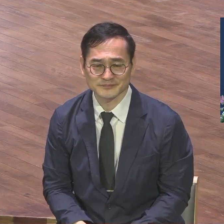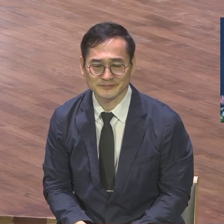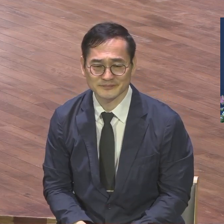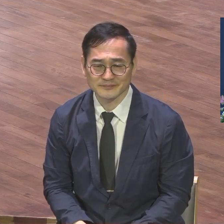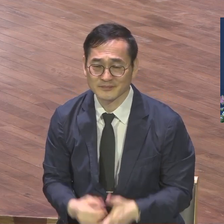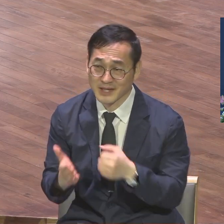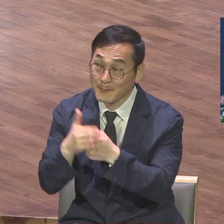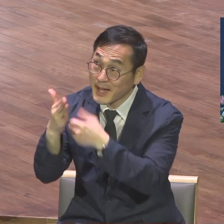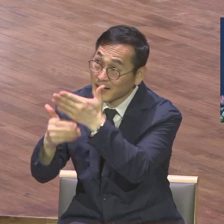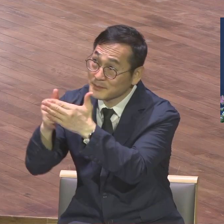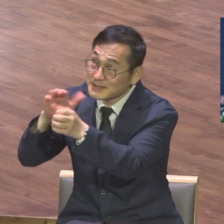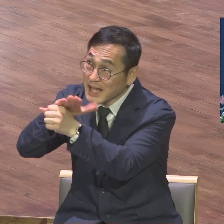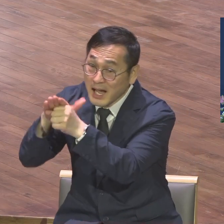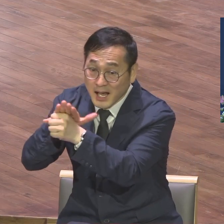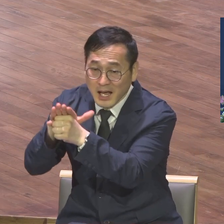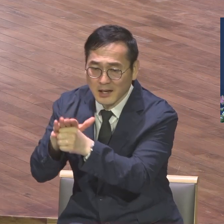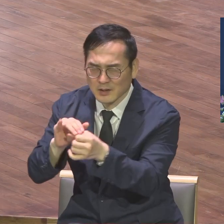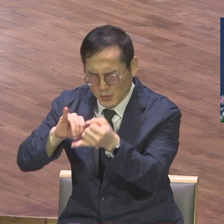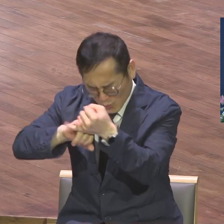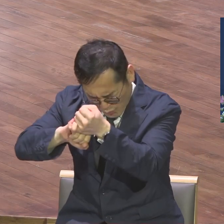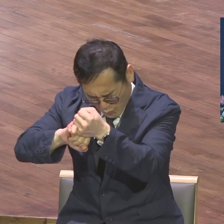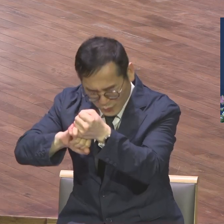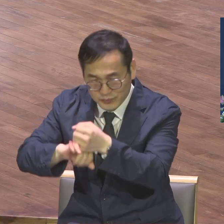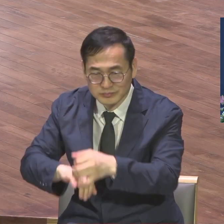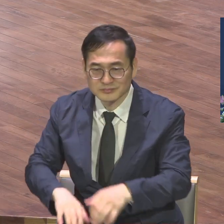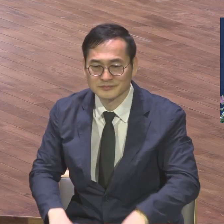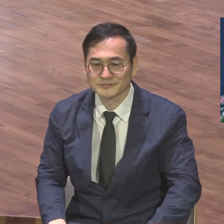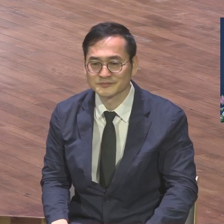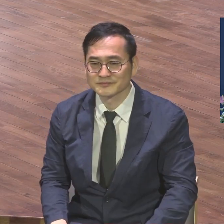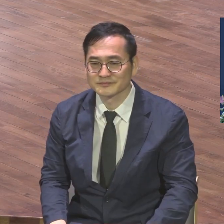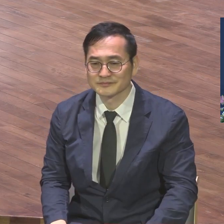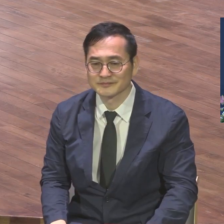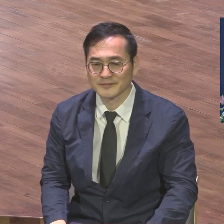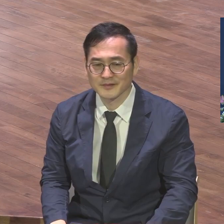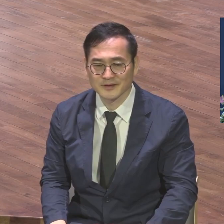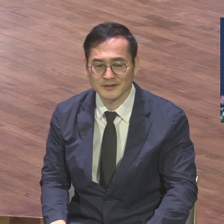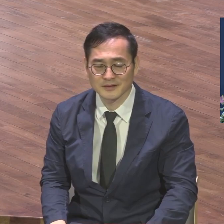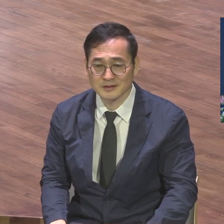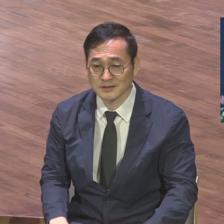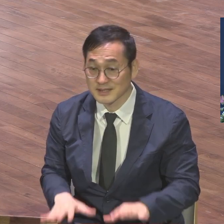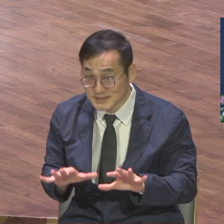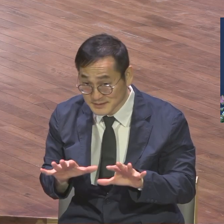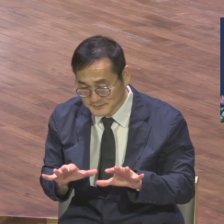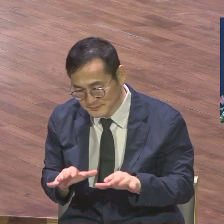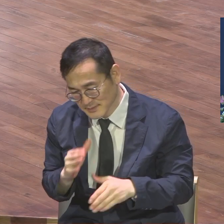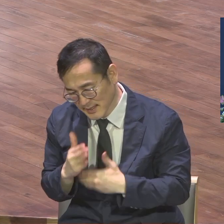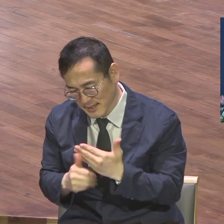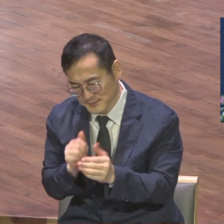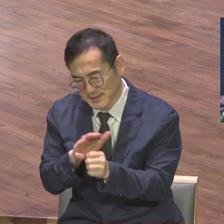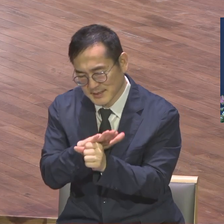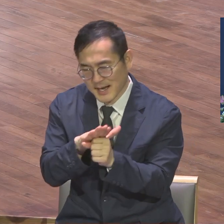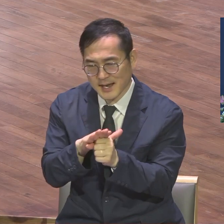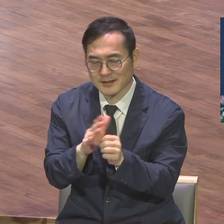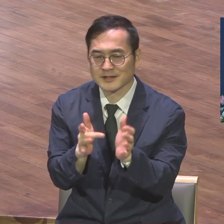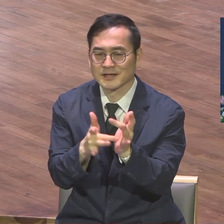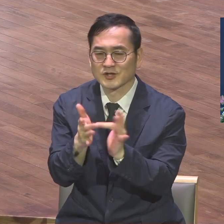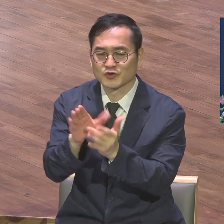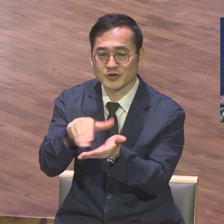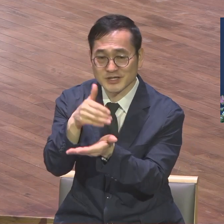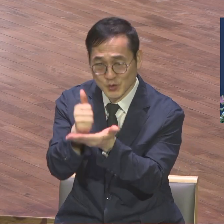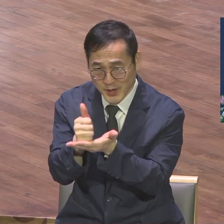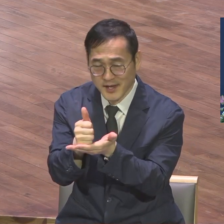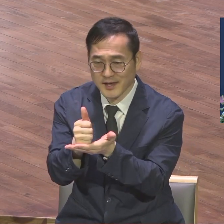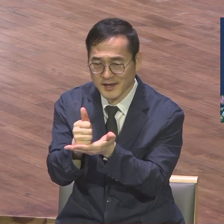필연 절대다. 그런데 지금 시대를 보면 하나님 놀라운 사랑과 예수